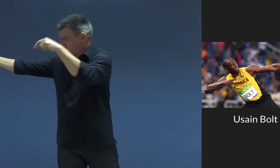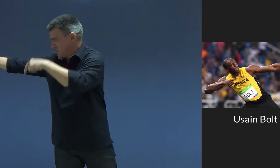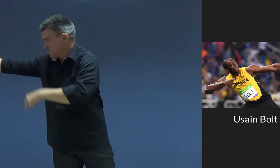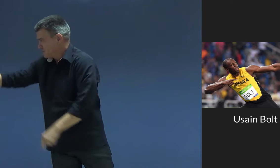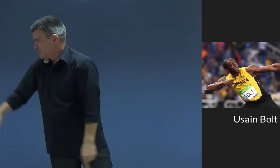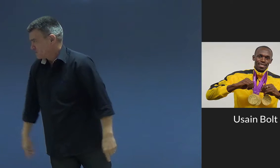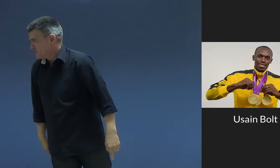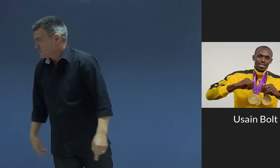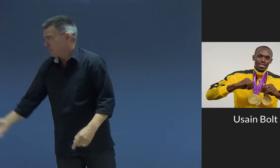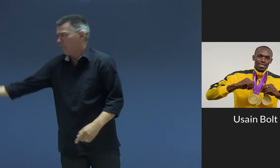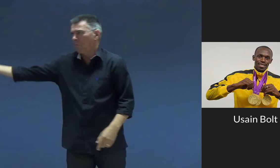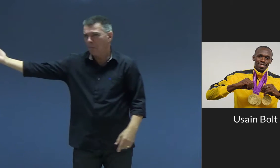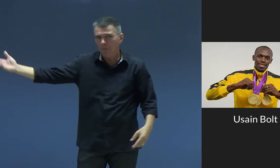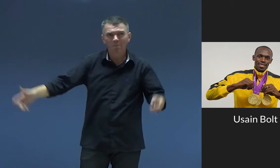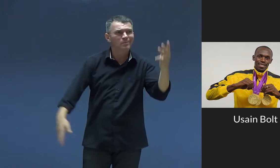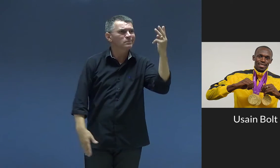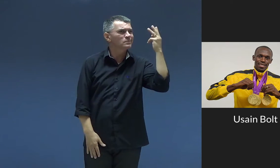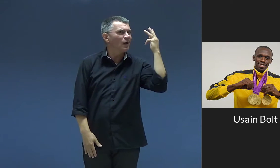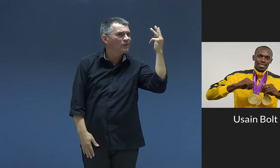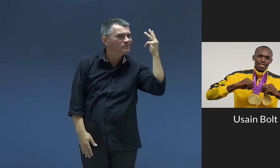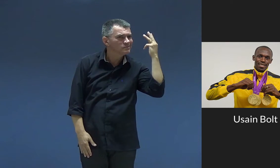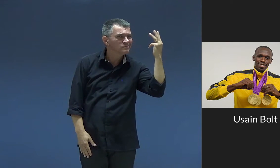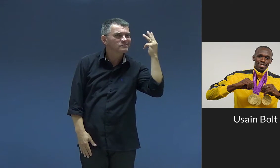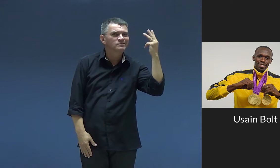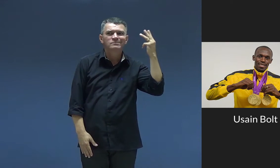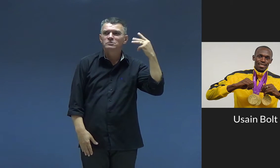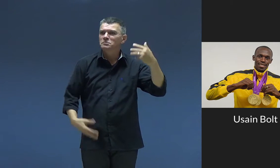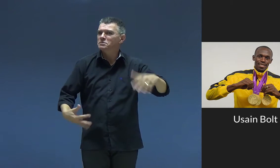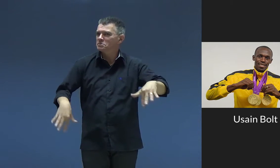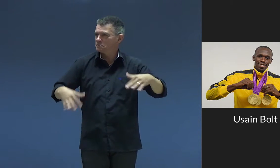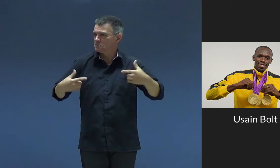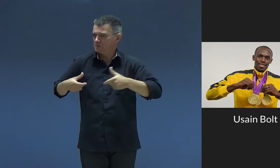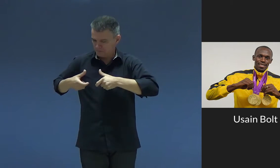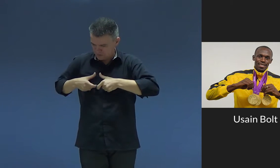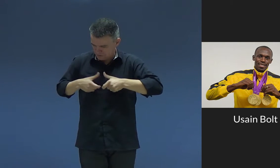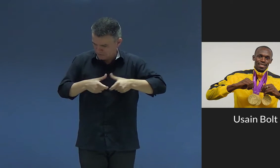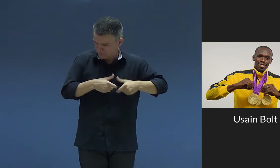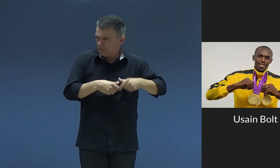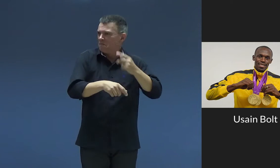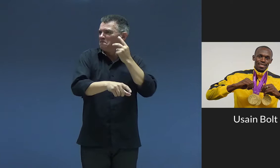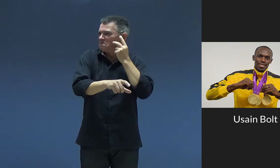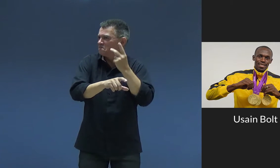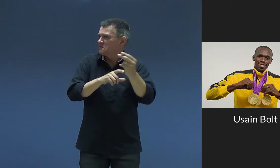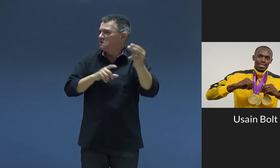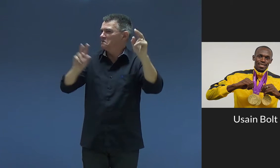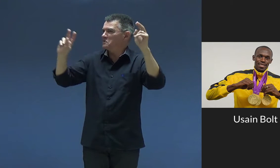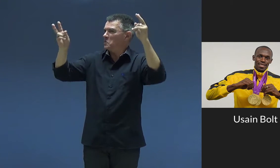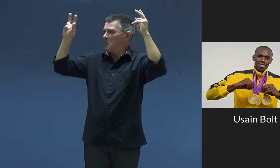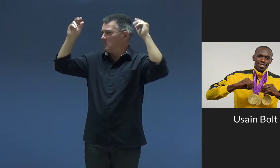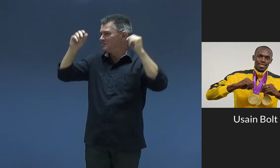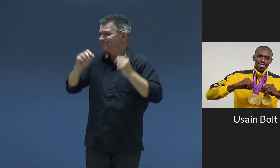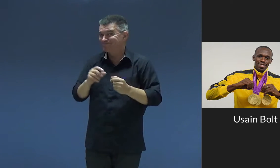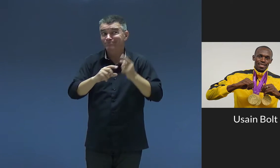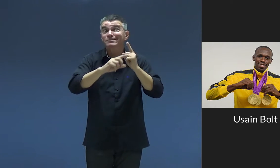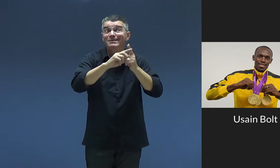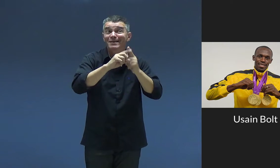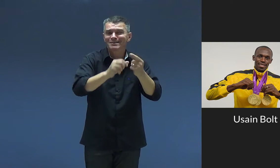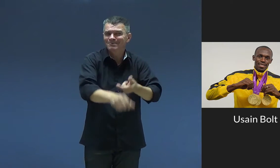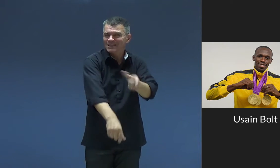atingir. Olha lá, ó. 3 medalhas de ouro. Vocês viram ali? Porque ele ganhou as 3